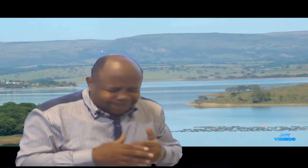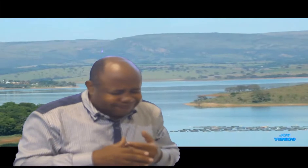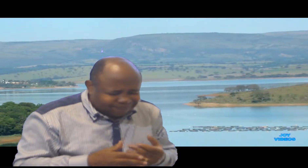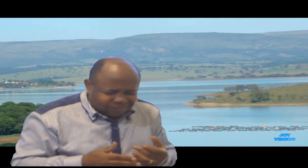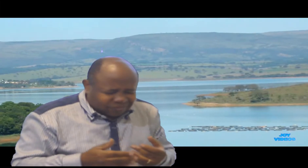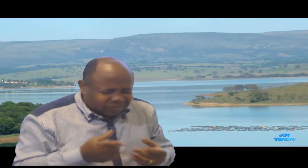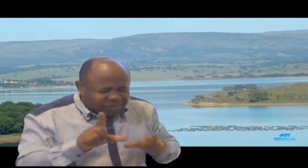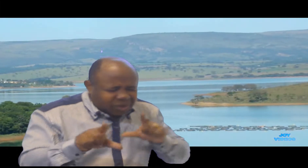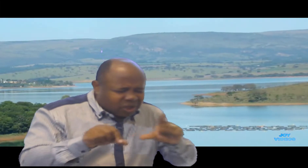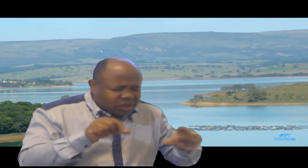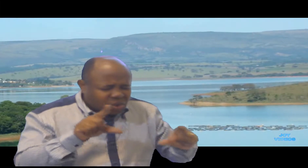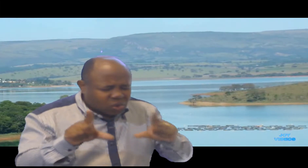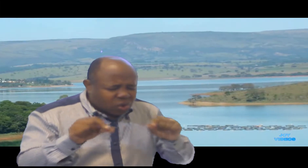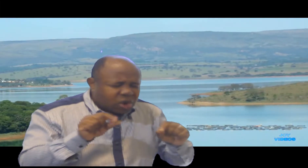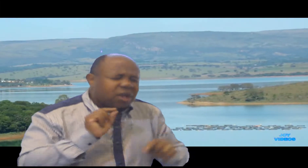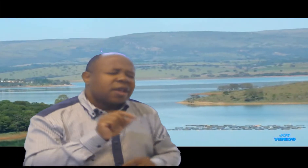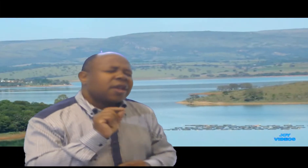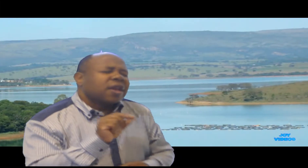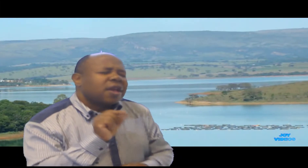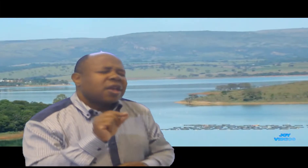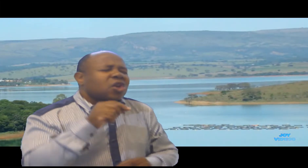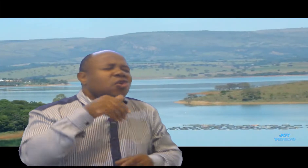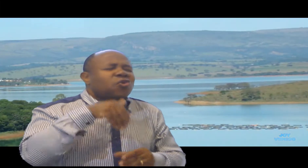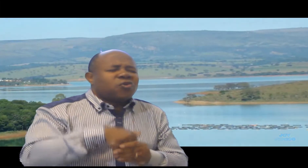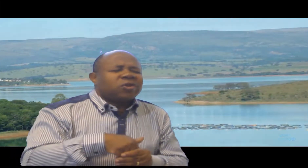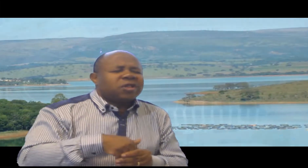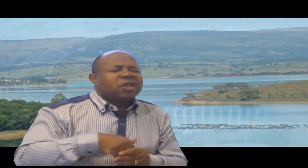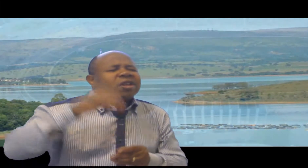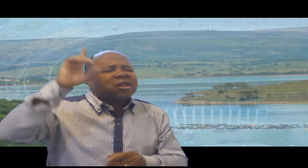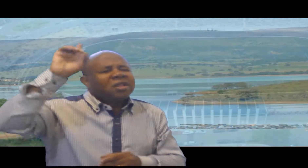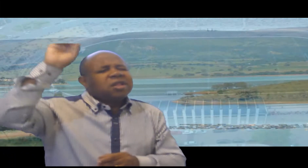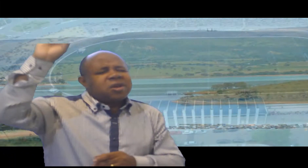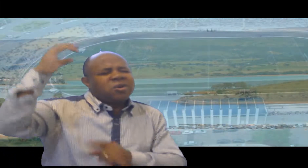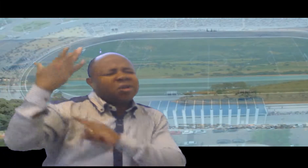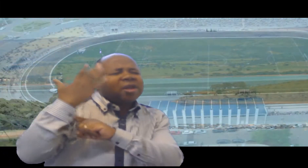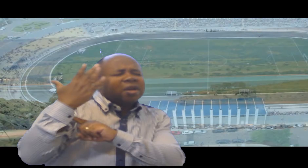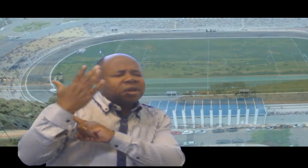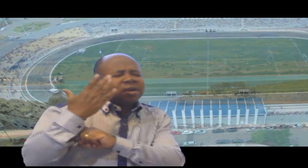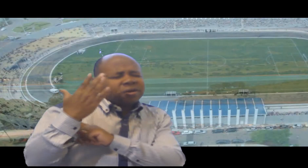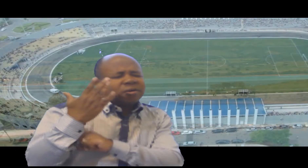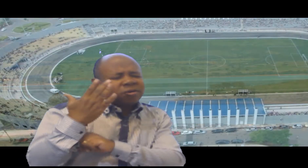escolher, nós não sabemos votar, nós precisamos da tua ajuda, precisamos da tua orientação.